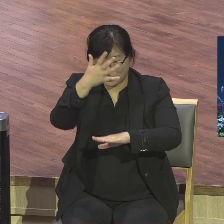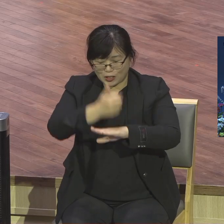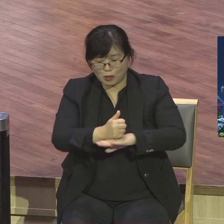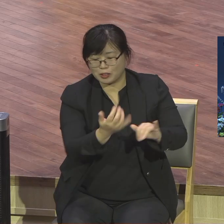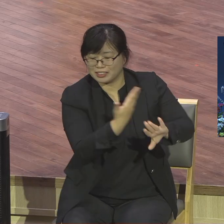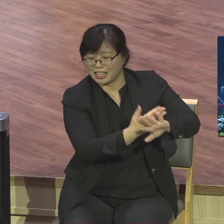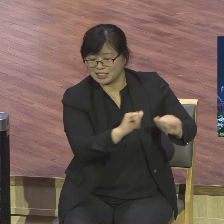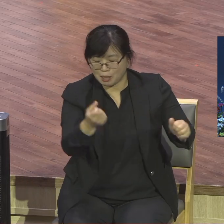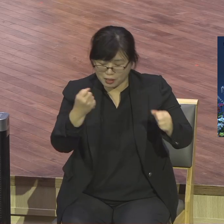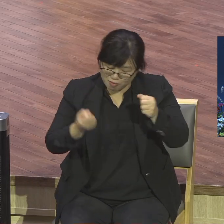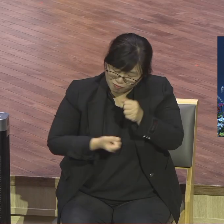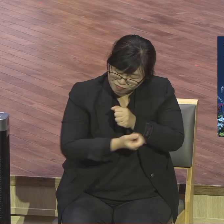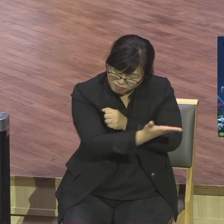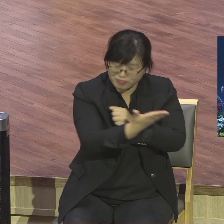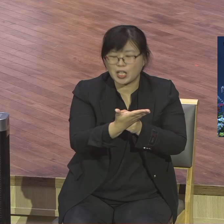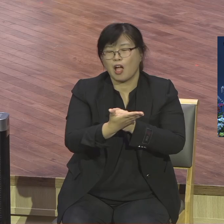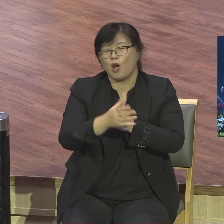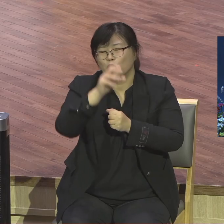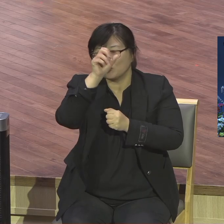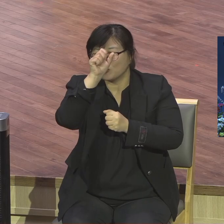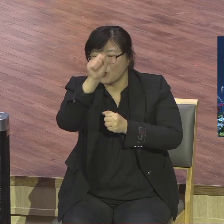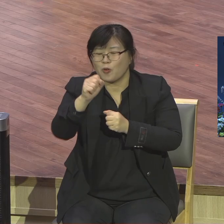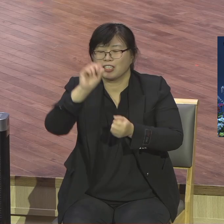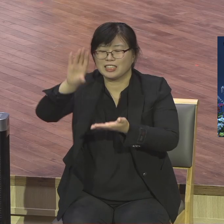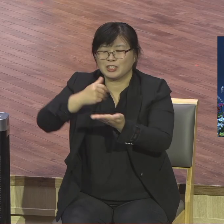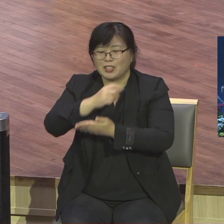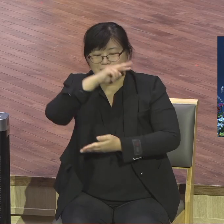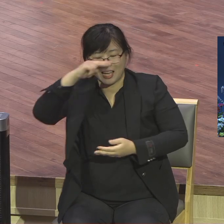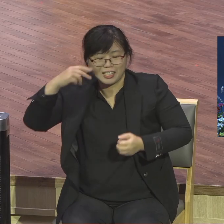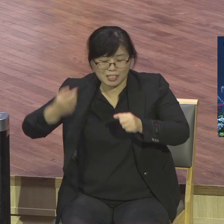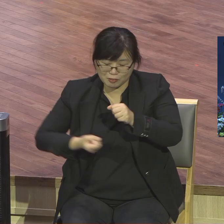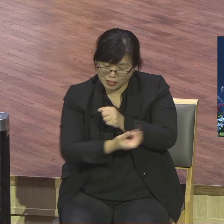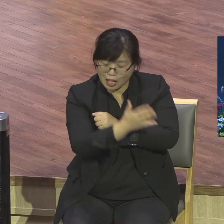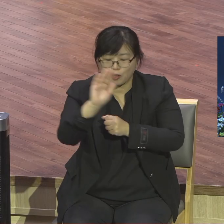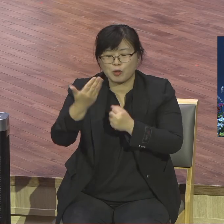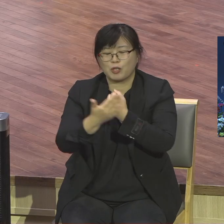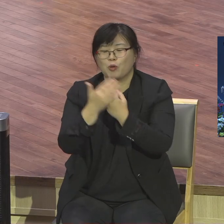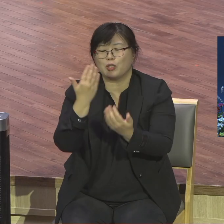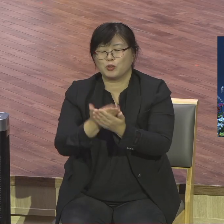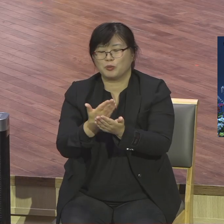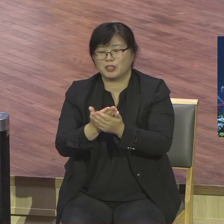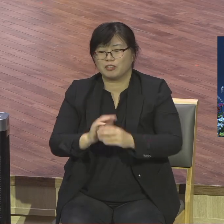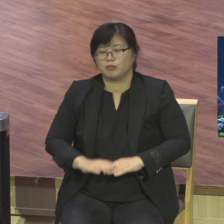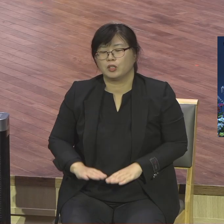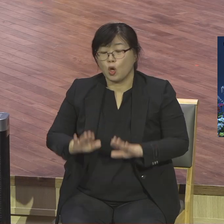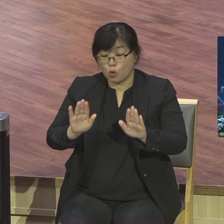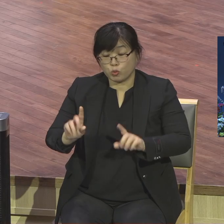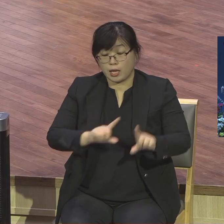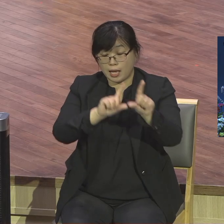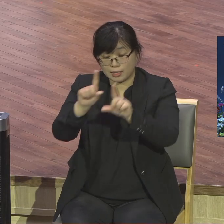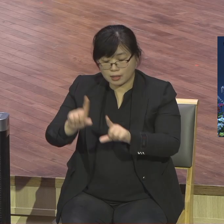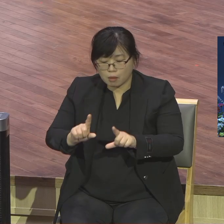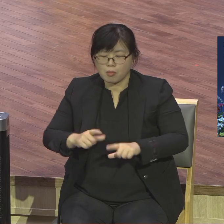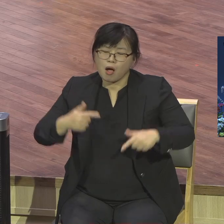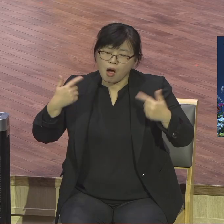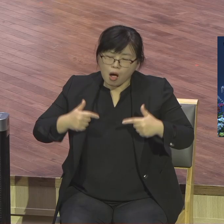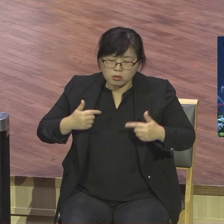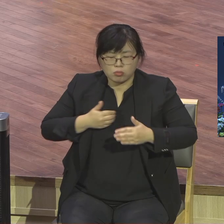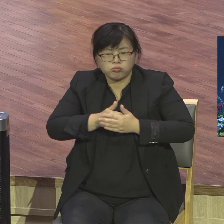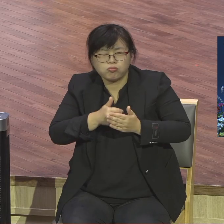주옵사사 날마다 주님이여 우리의 삶은 늘 불안과 염려와 초조와